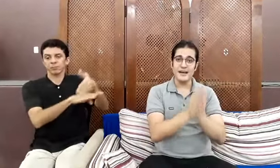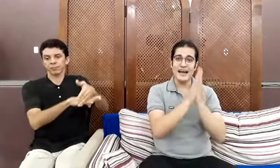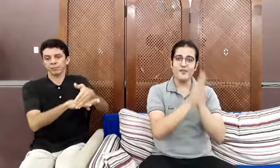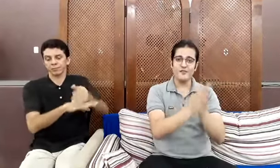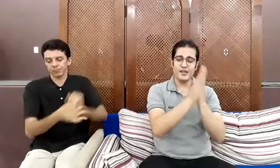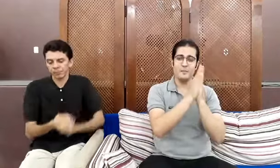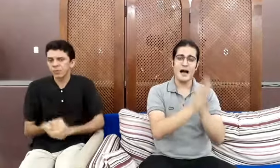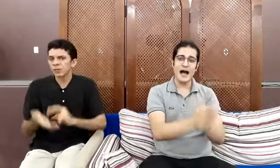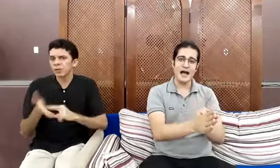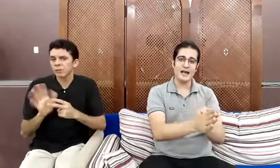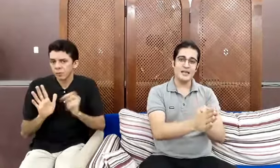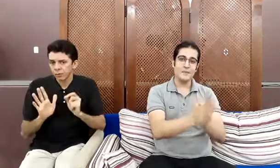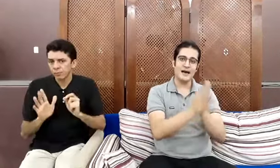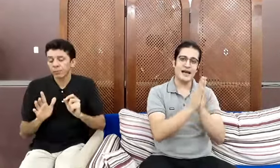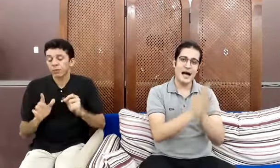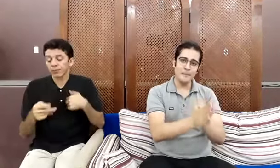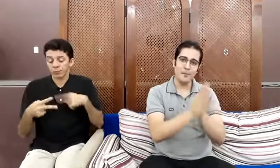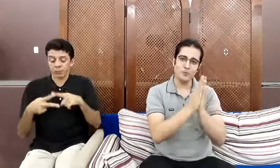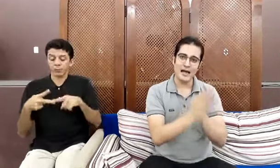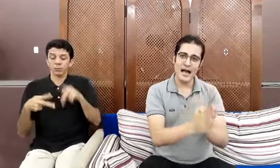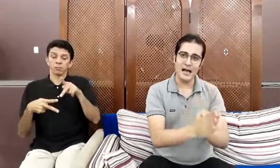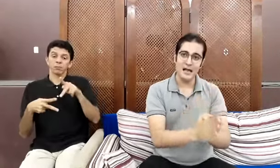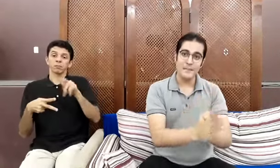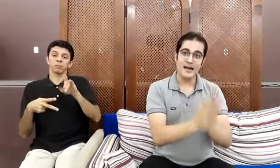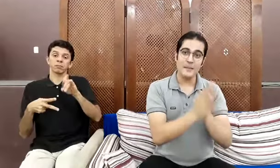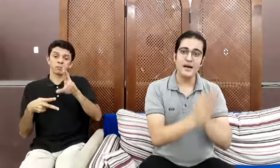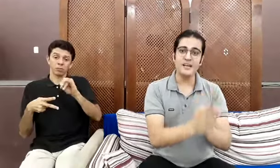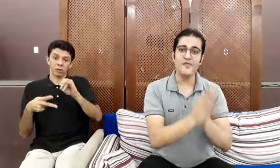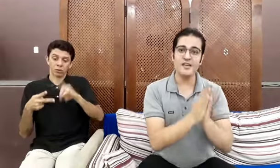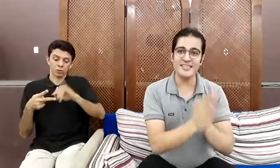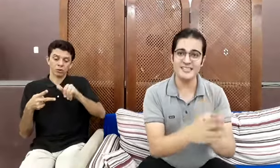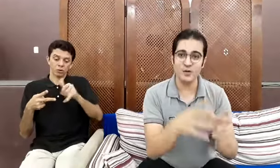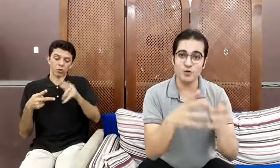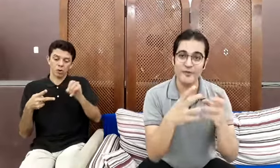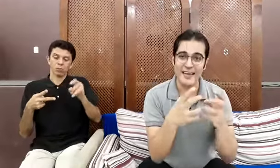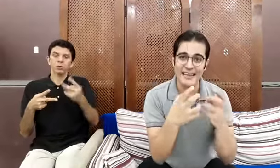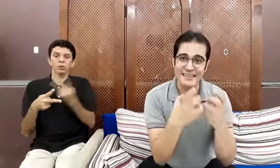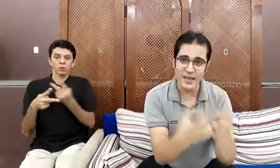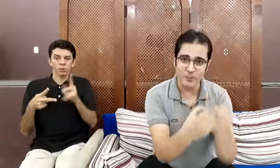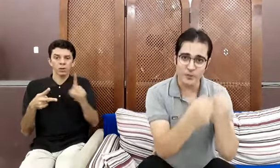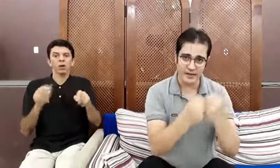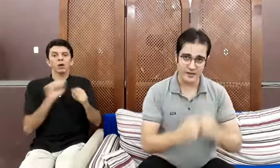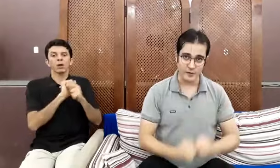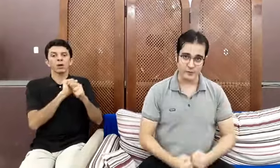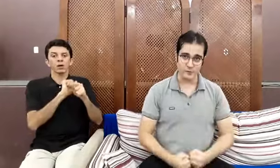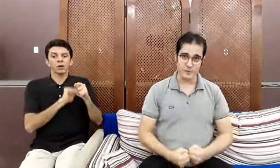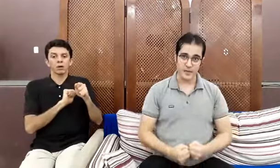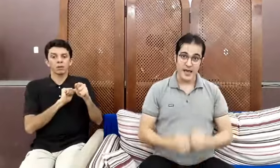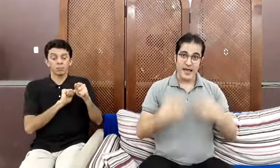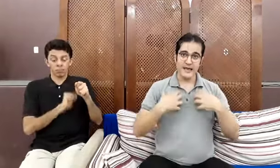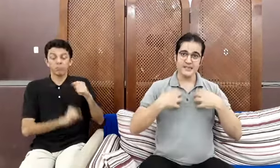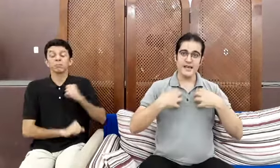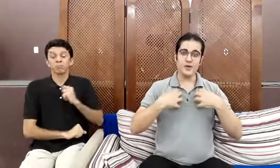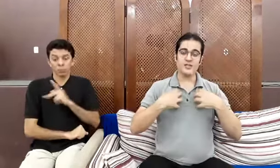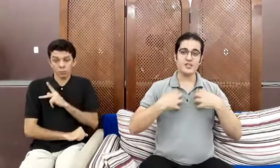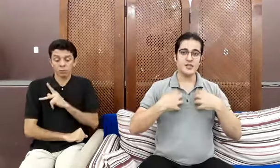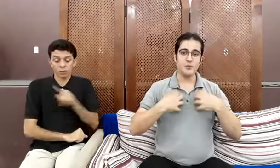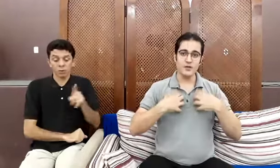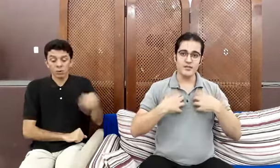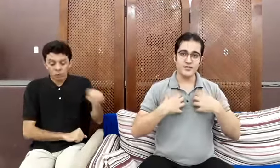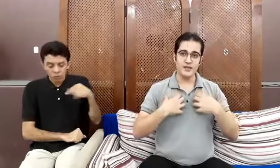para afirmar e para apontar para a manifestação do verdadeiro poder de Deus. Eles eram